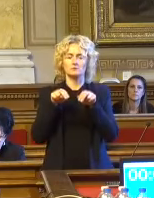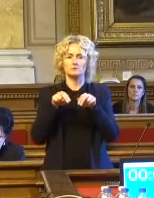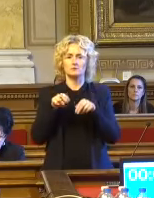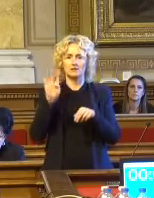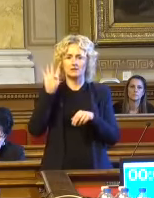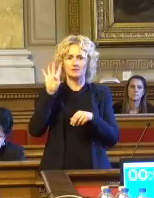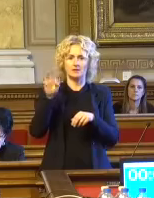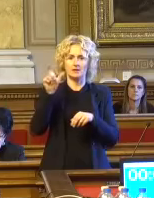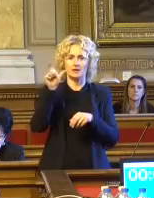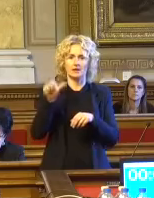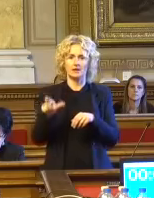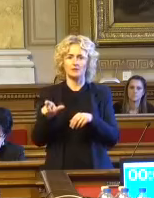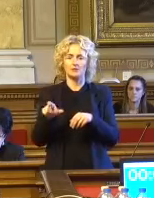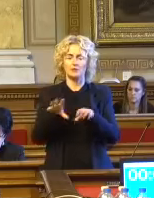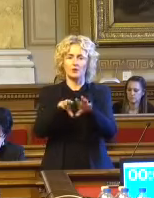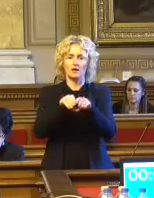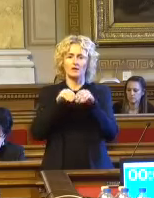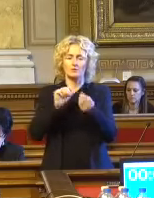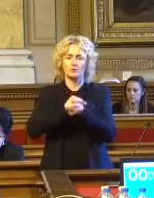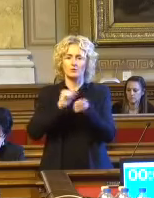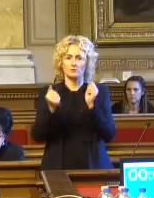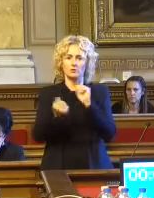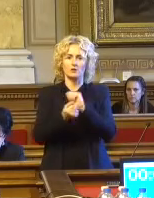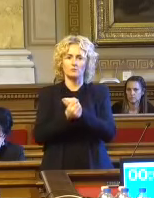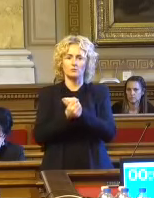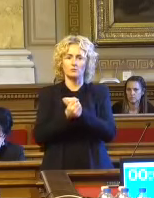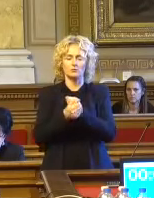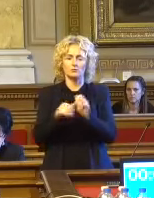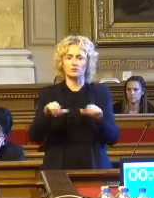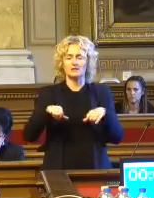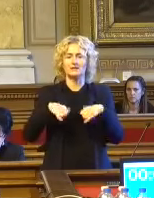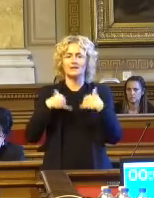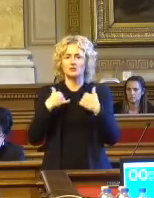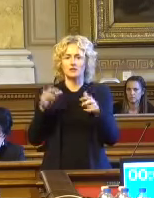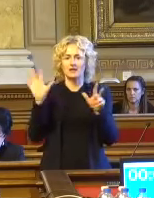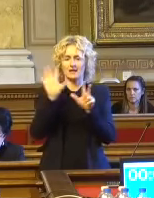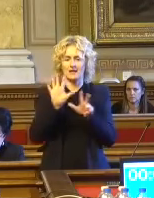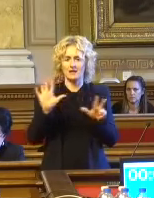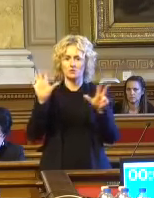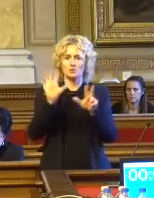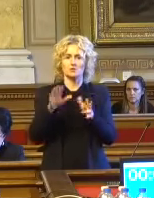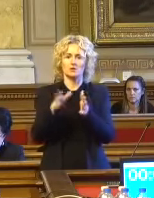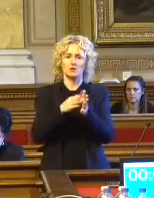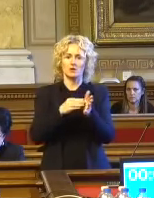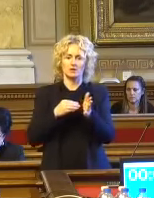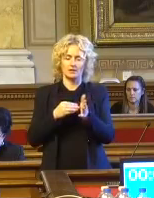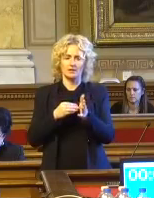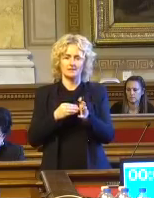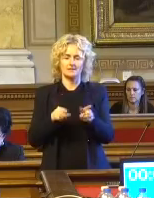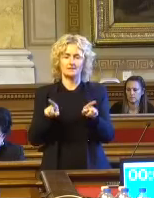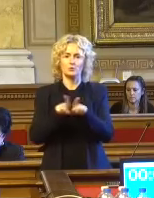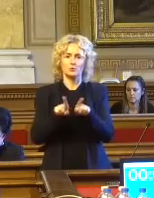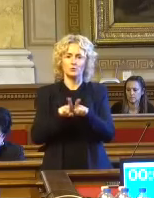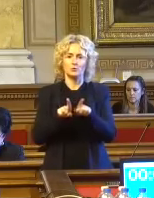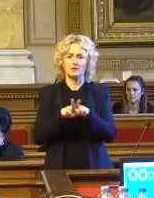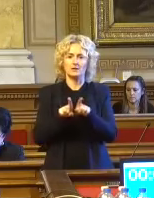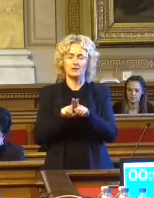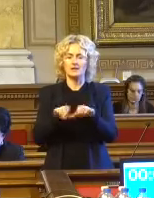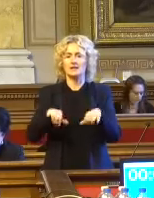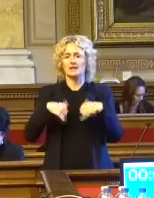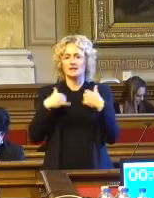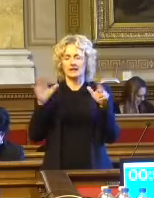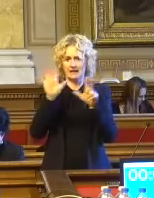4. Megszavaztuk, elfogadtuk a módosítást reggel 8 órára. Ezzel a módosítással a megadott napon 8 órai kezdettel,